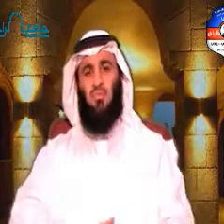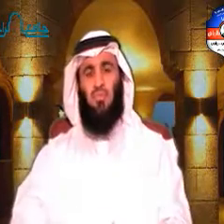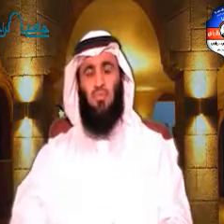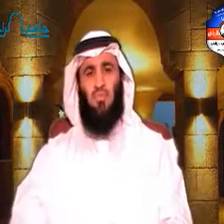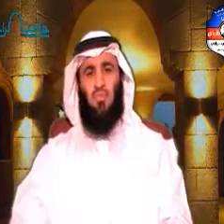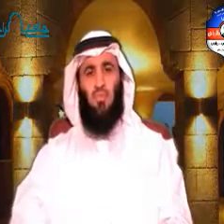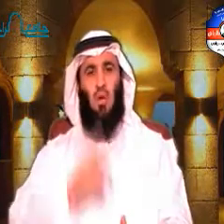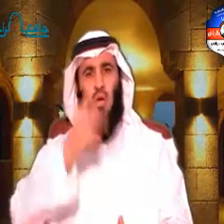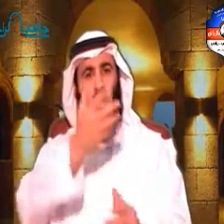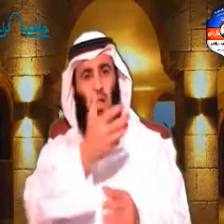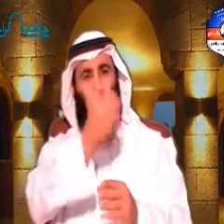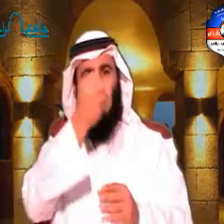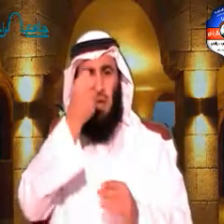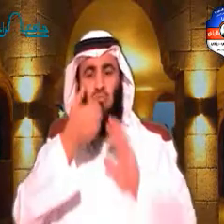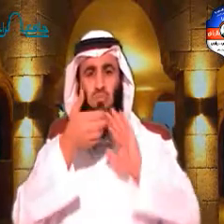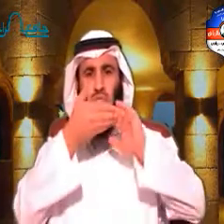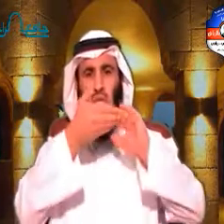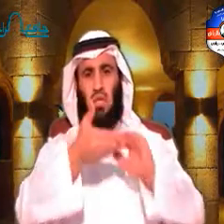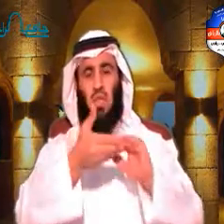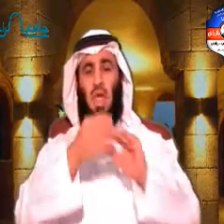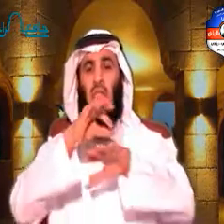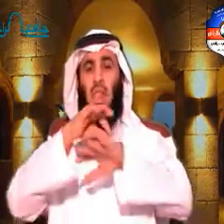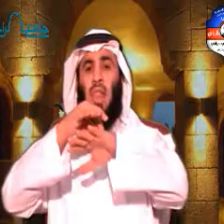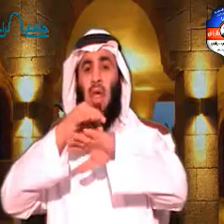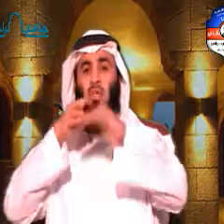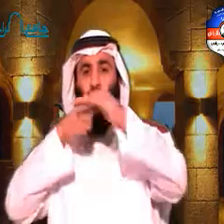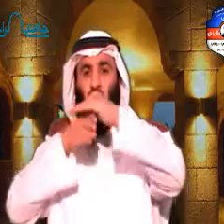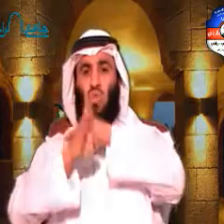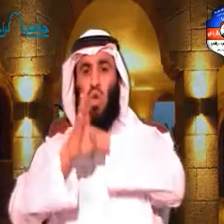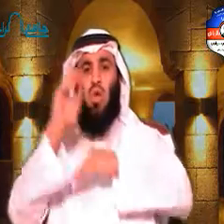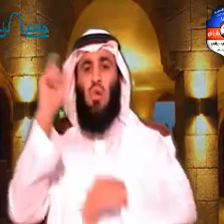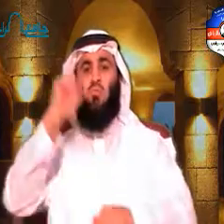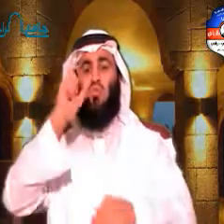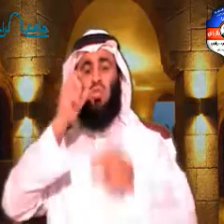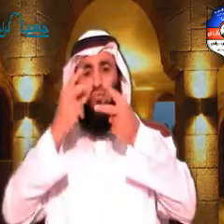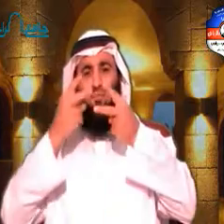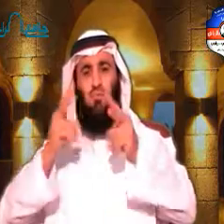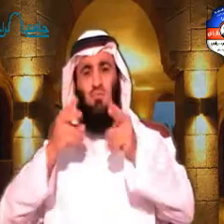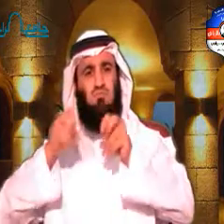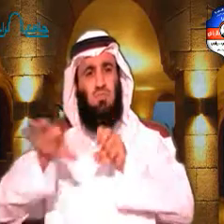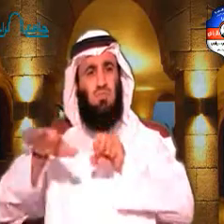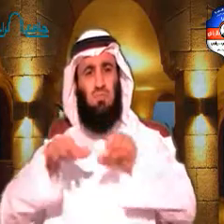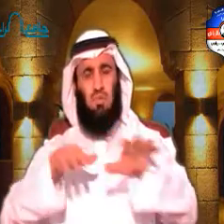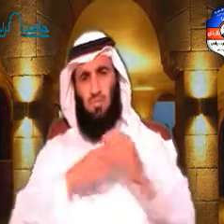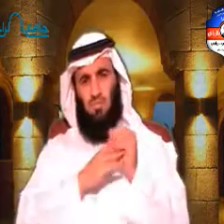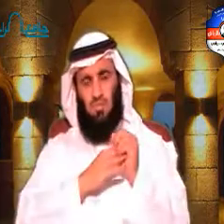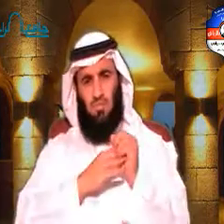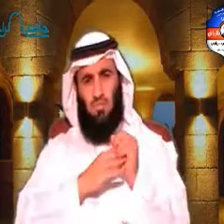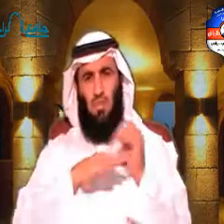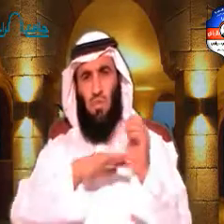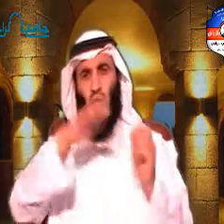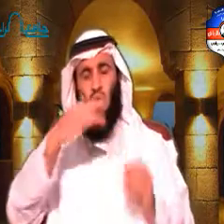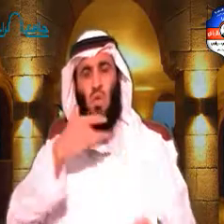هالك، فدخل الناس في دين الله أفواجا، يدفعهم الشوق العظيم